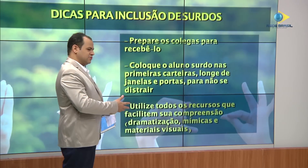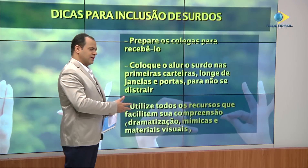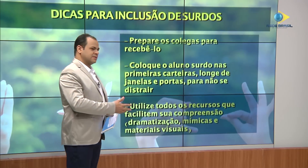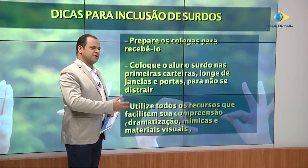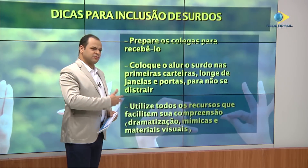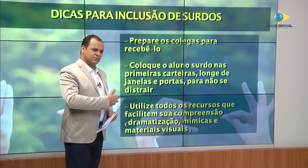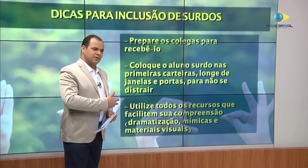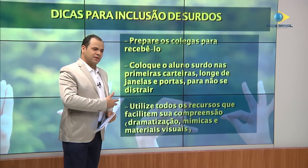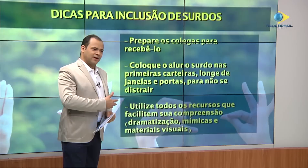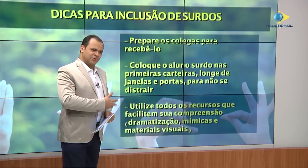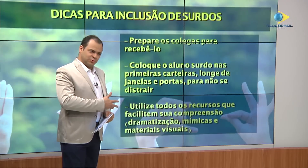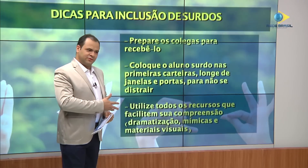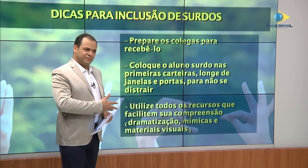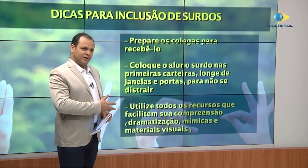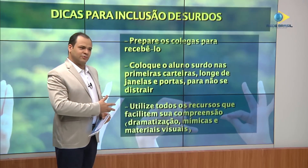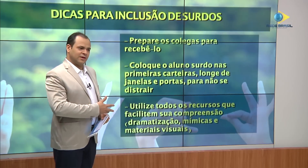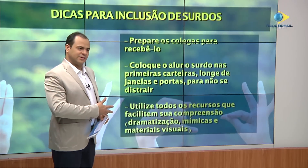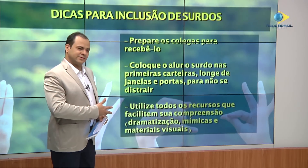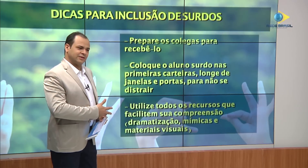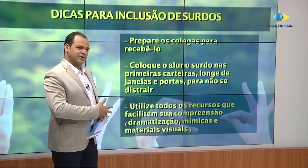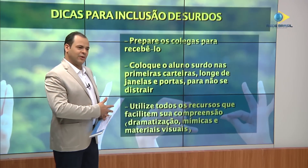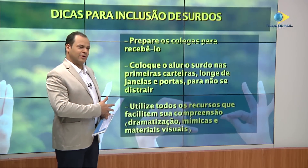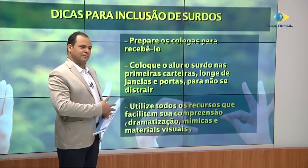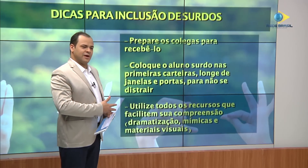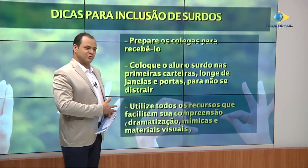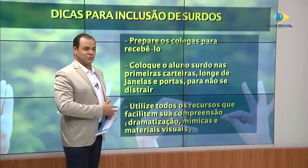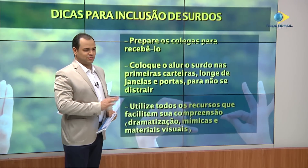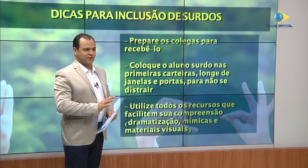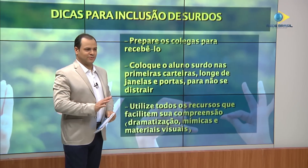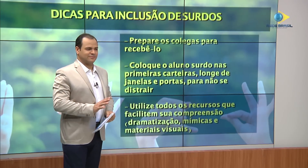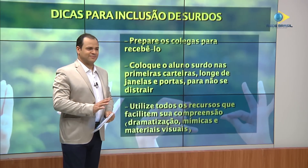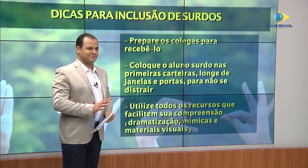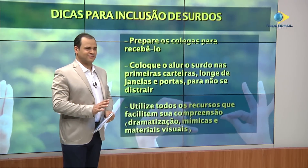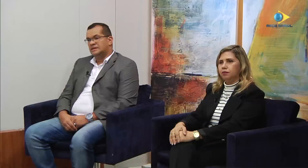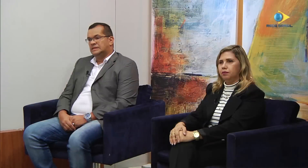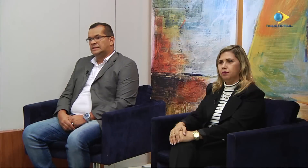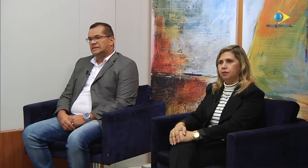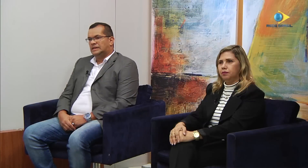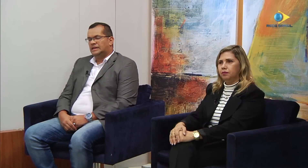materiais visuais. Isso ajuda, de fato, na sala de aula, Marcos, ou não?